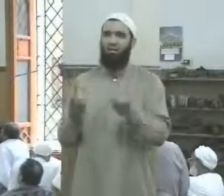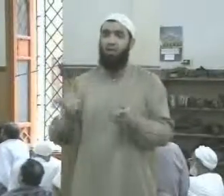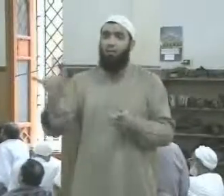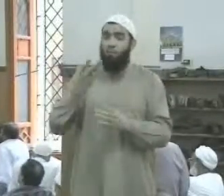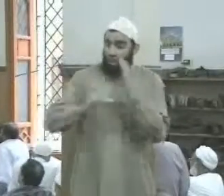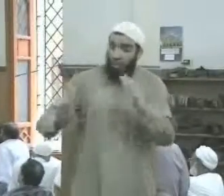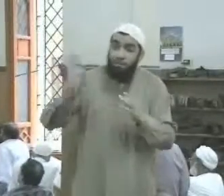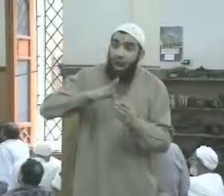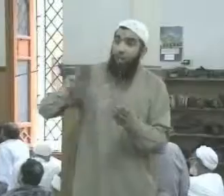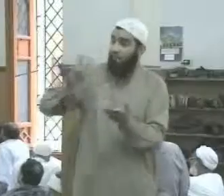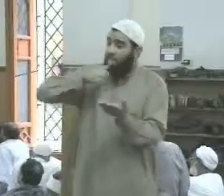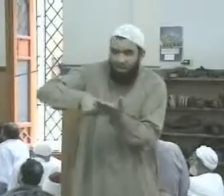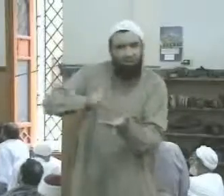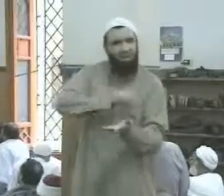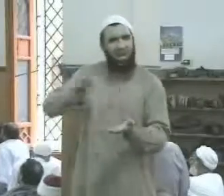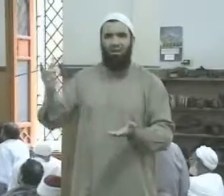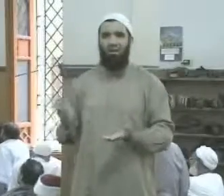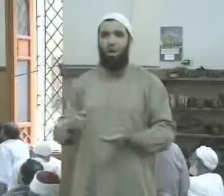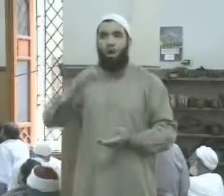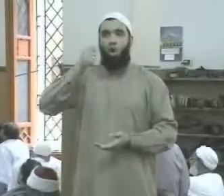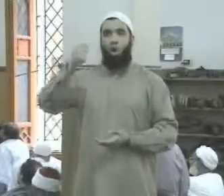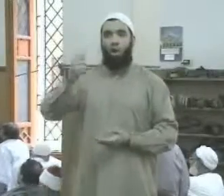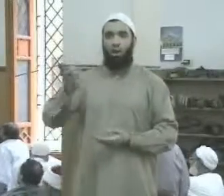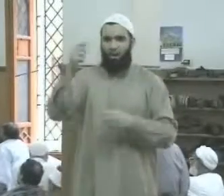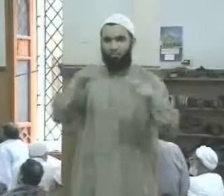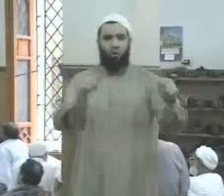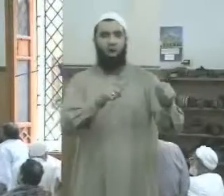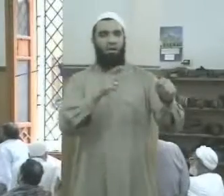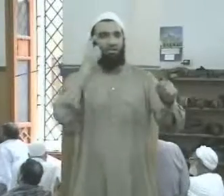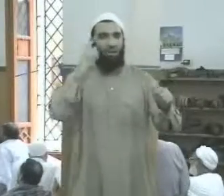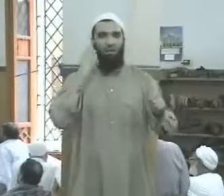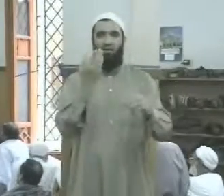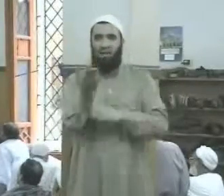وتربي فيه شخصية رجولة. فقد قتلنا في أبنائنا